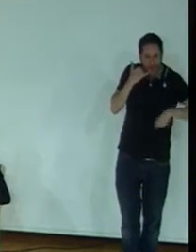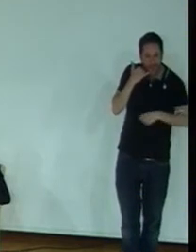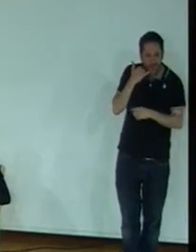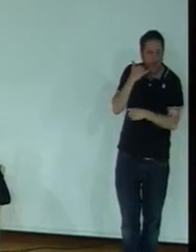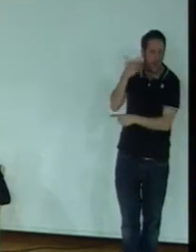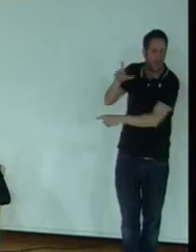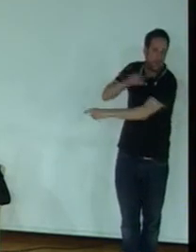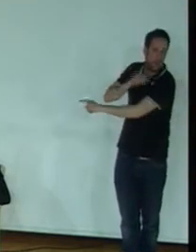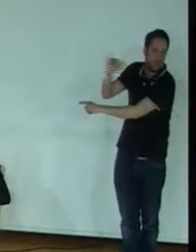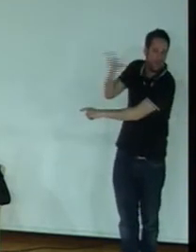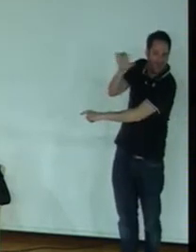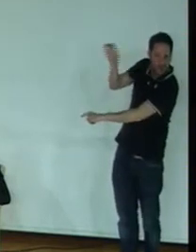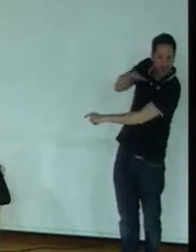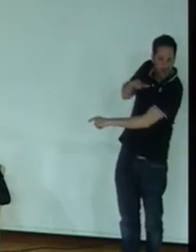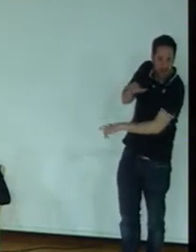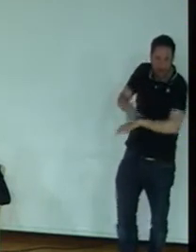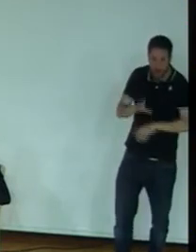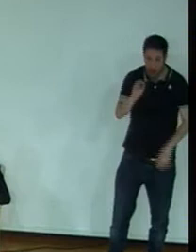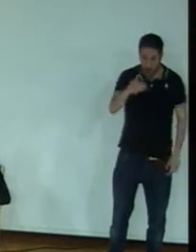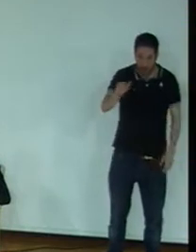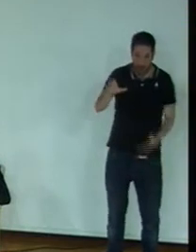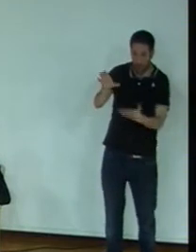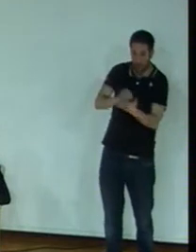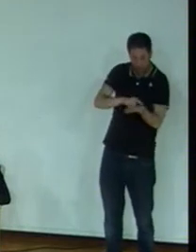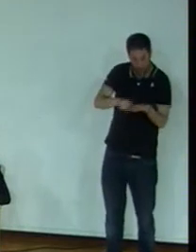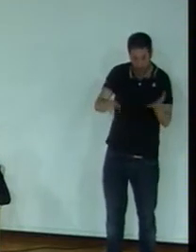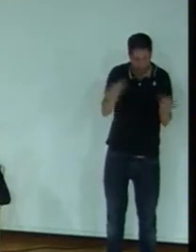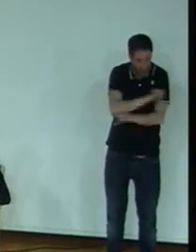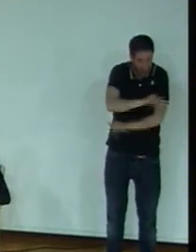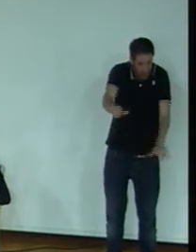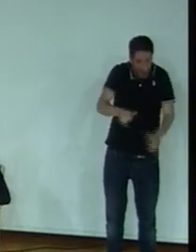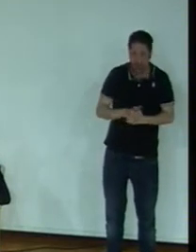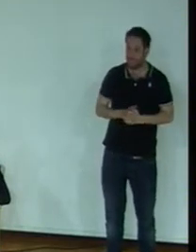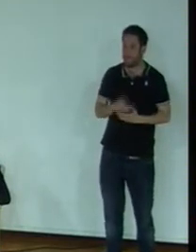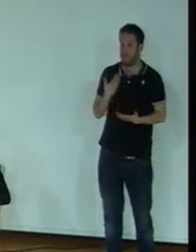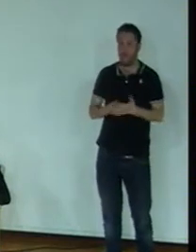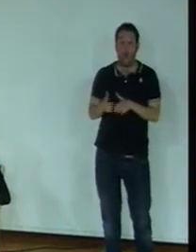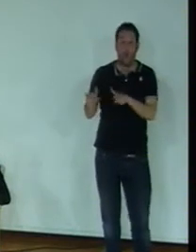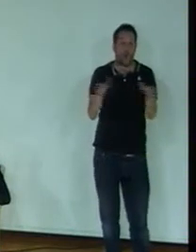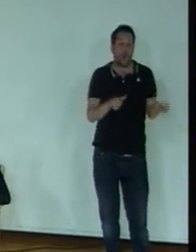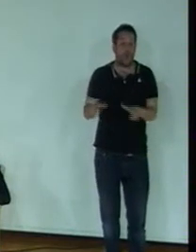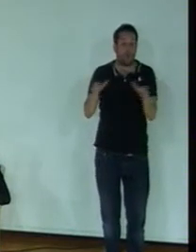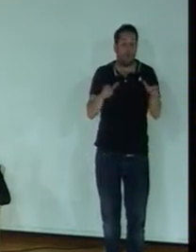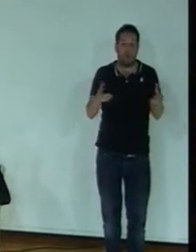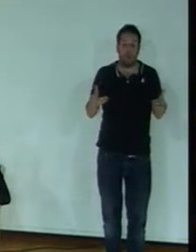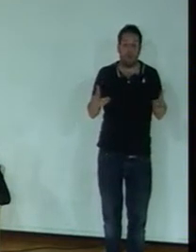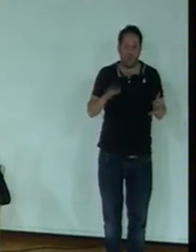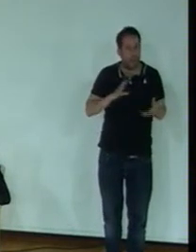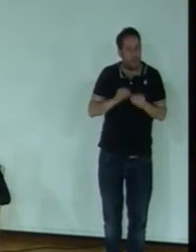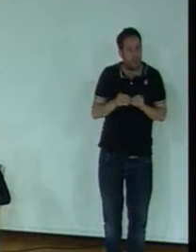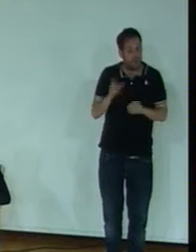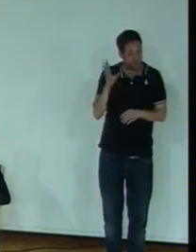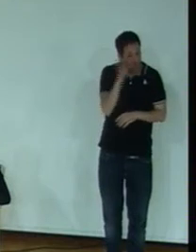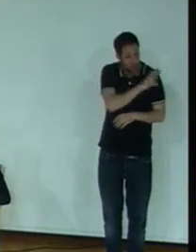route, des choses comme ça. Rien de tout ça n'existe dans le numérique. Donc contrôler n'est pas... Enfin, pose des problèmes